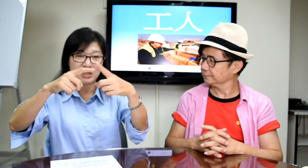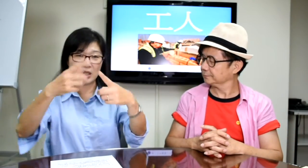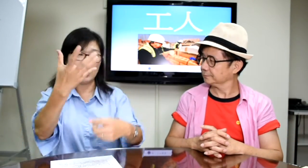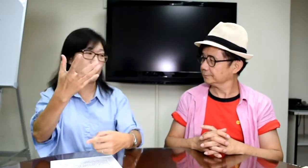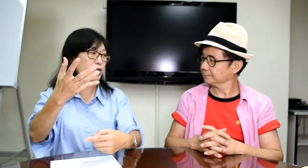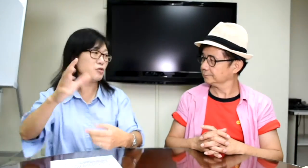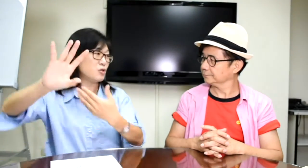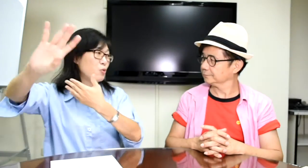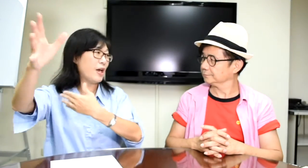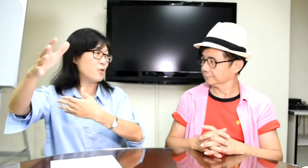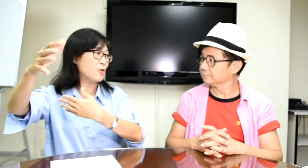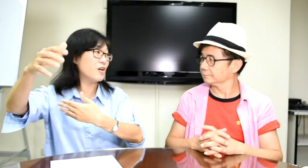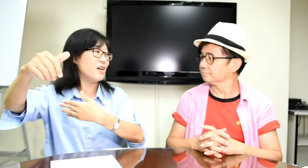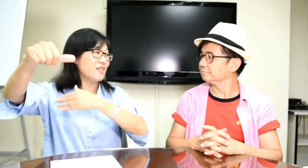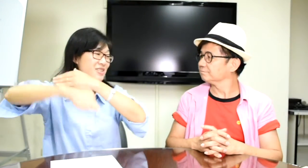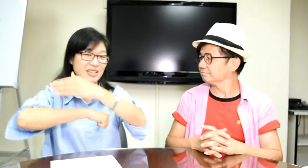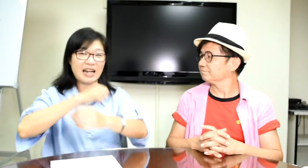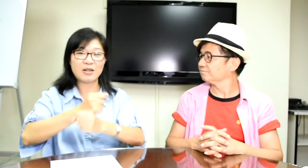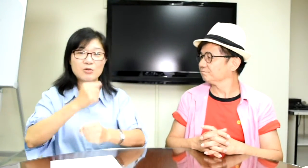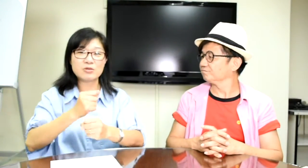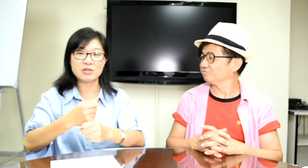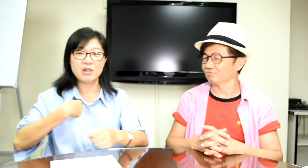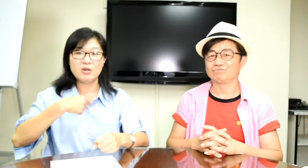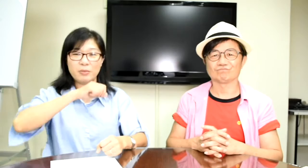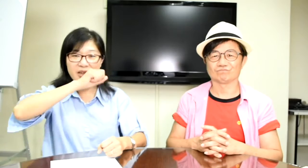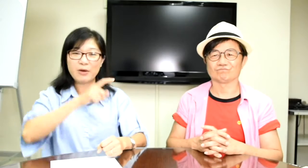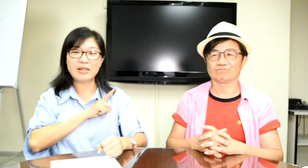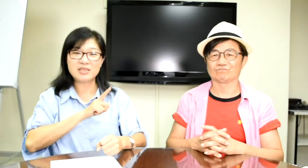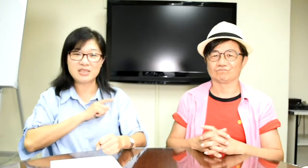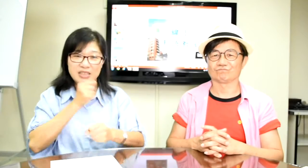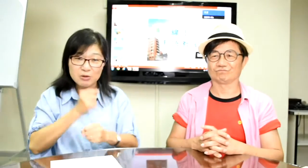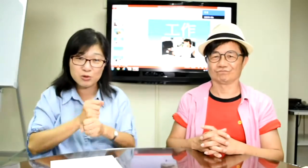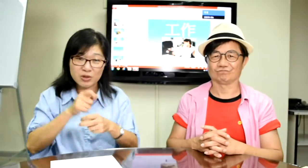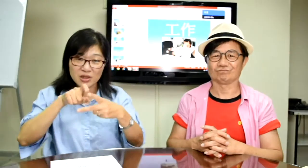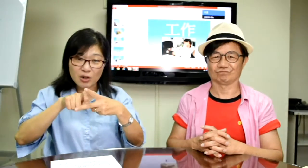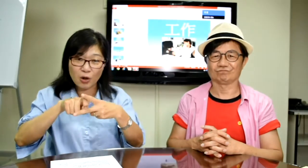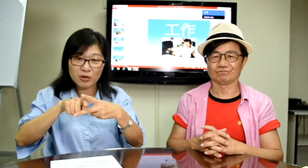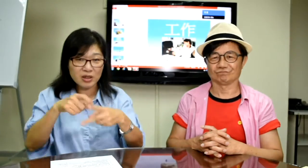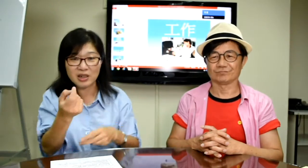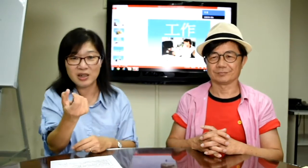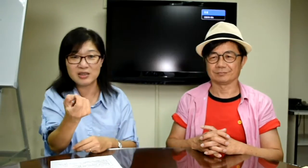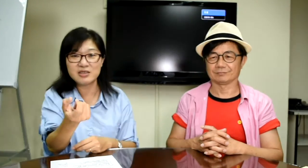很多都是外国，哦，进来工作，我们台湾自己要做那个工的很少。